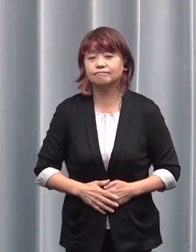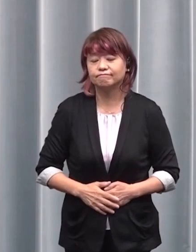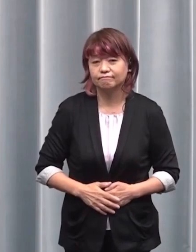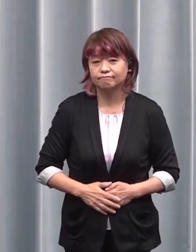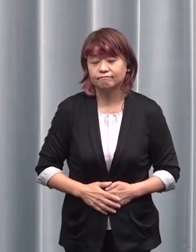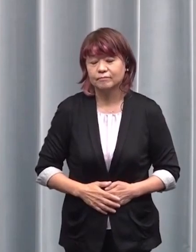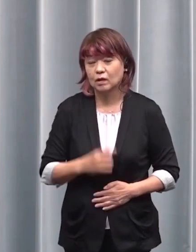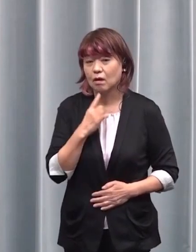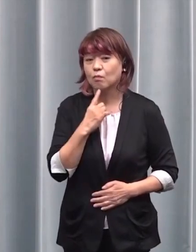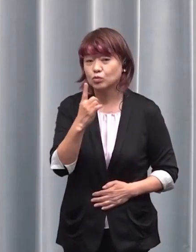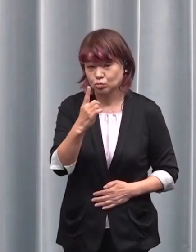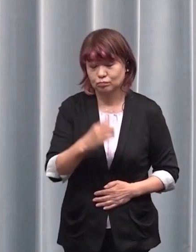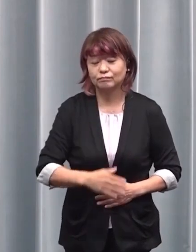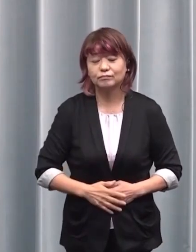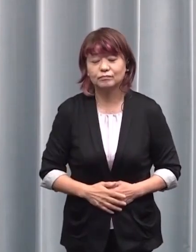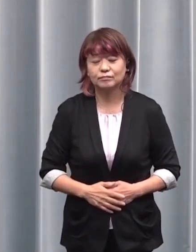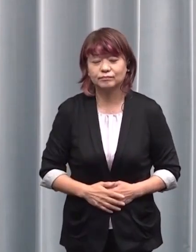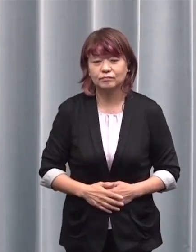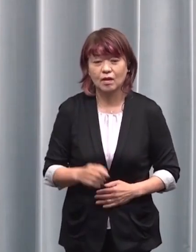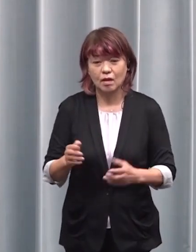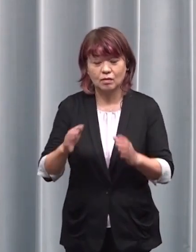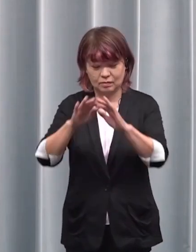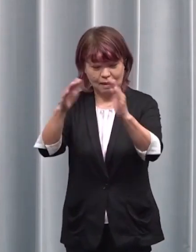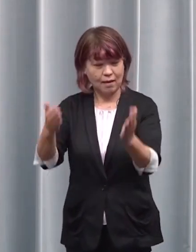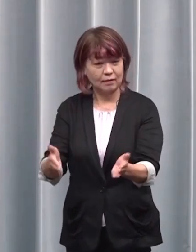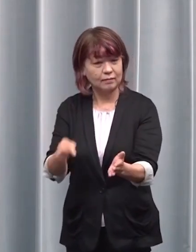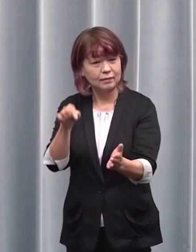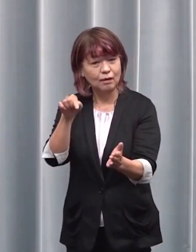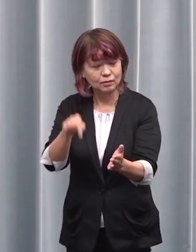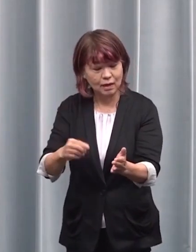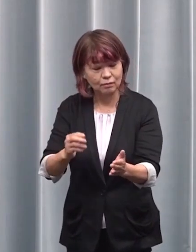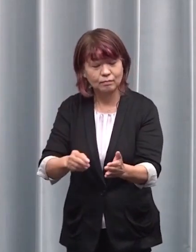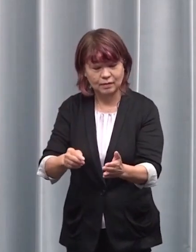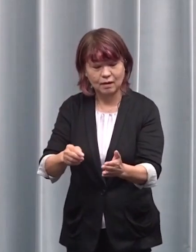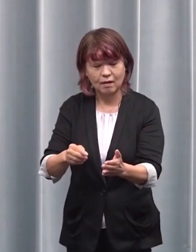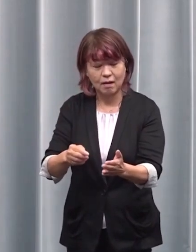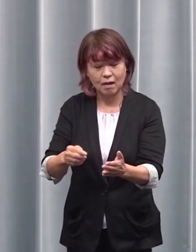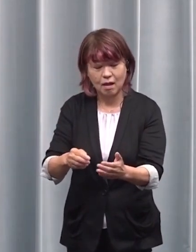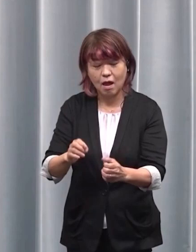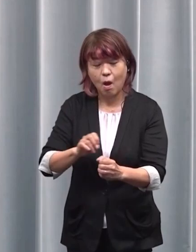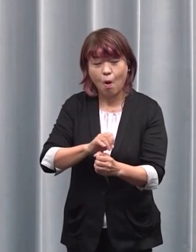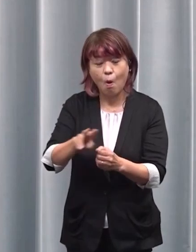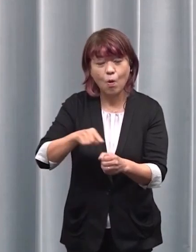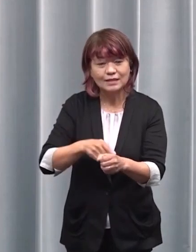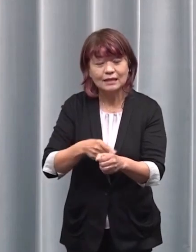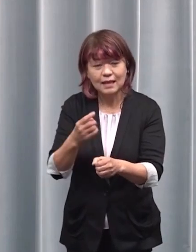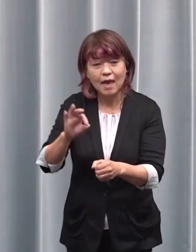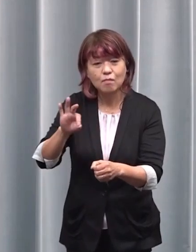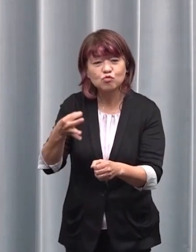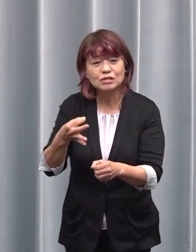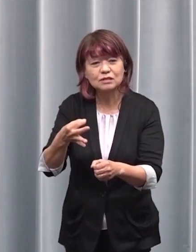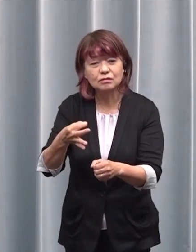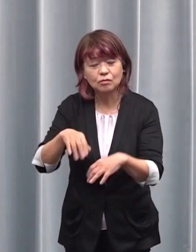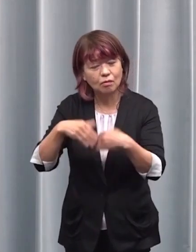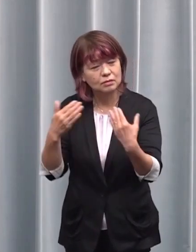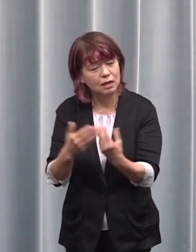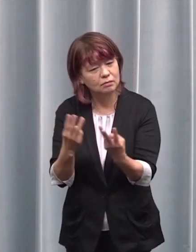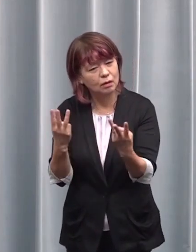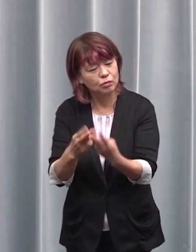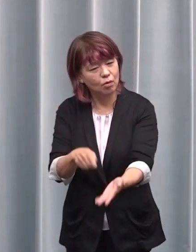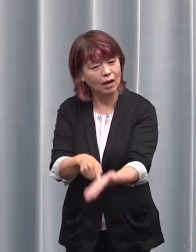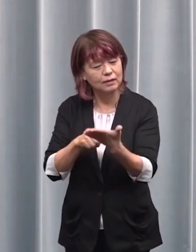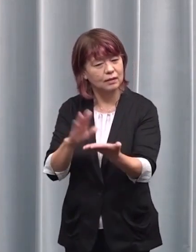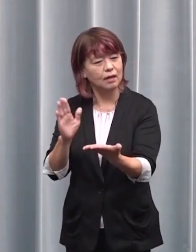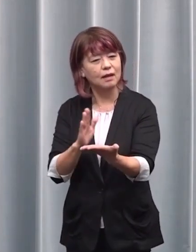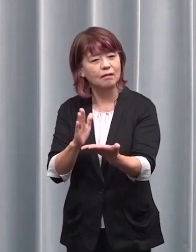でまたもう一個、そこではですね、タンクに残留しているこれらの放射性物質の総量が今示されていないという指摘があります。な